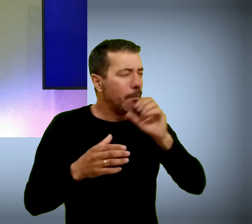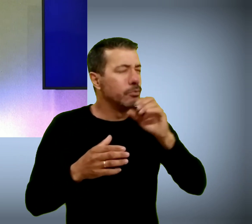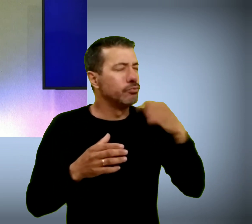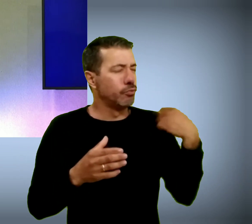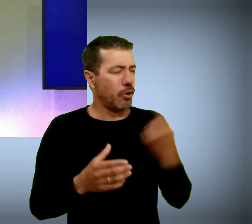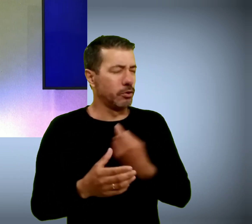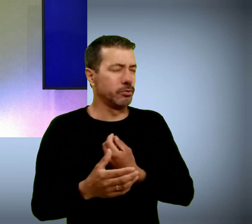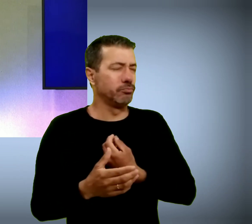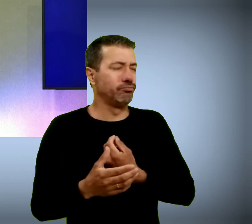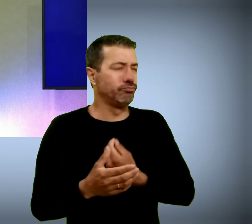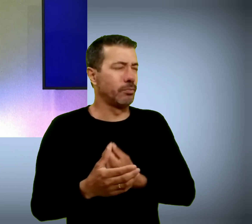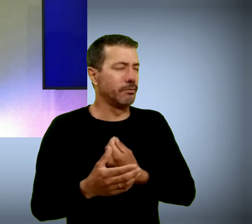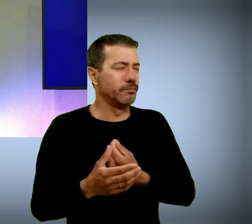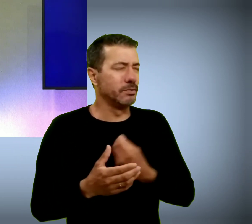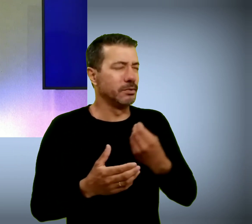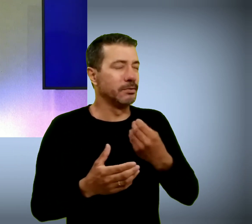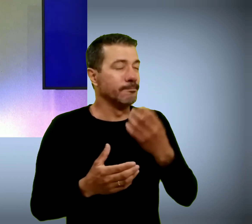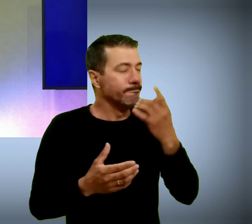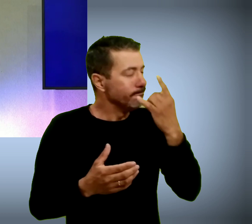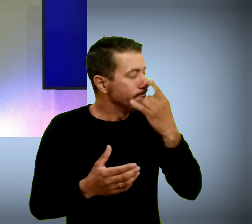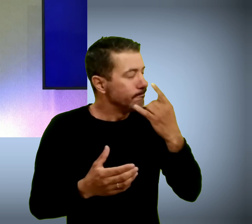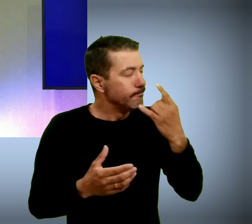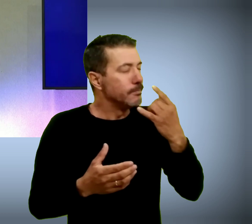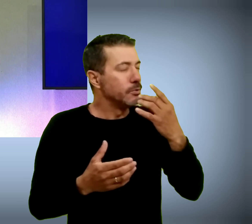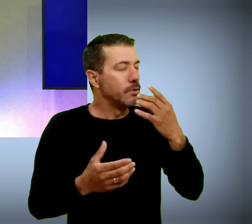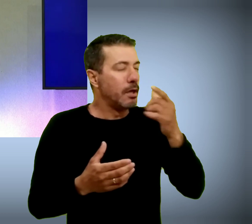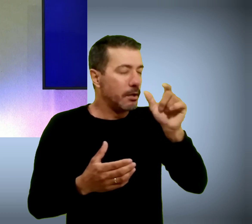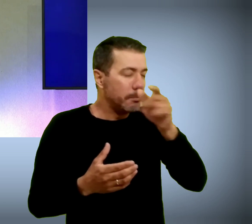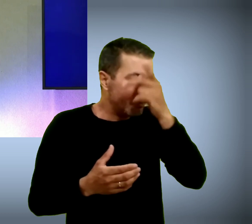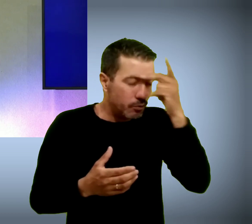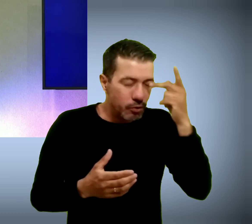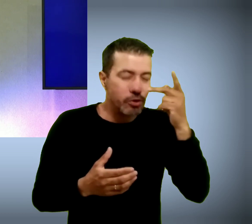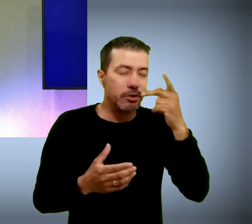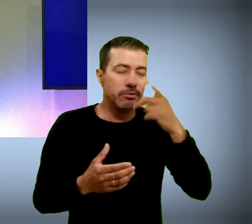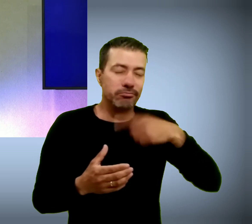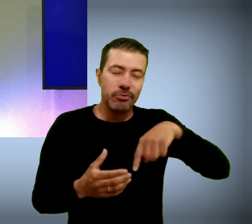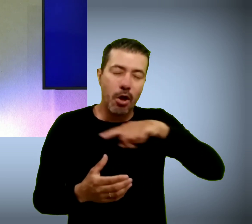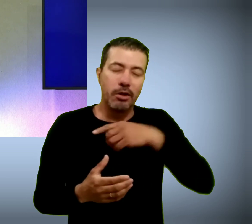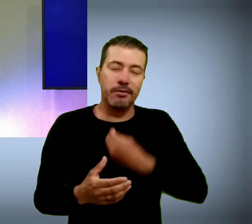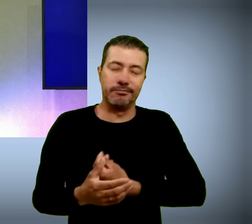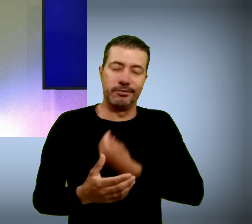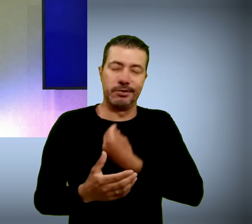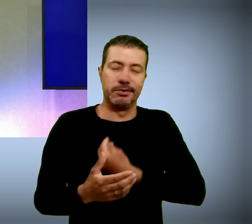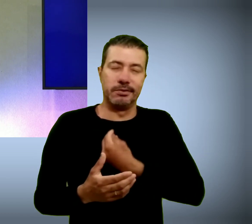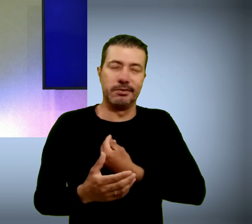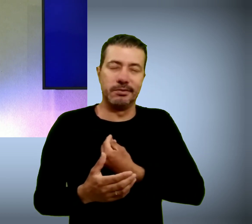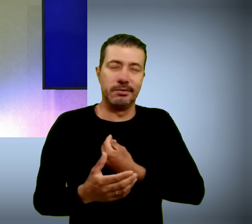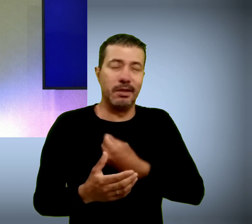assistindo estão começando a se apaixonar por ti, da mesma maneira como o Senhor é apaixonado por eles.